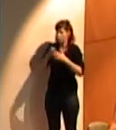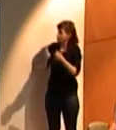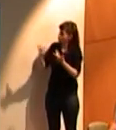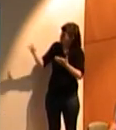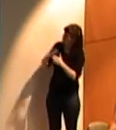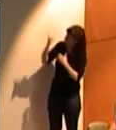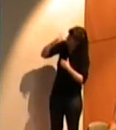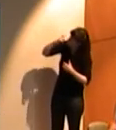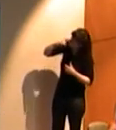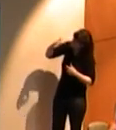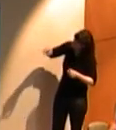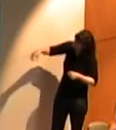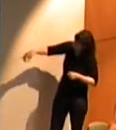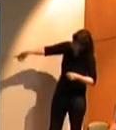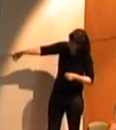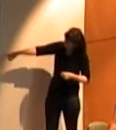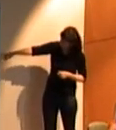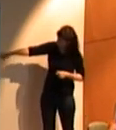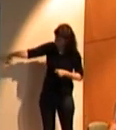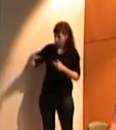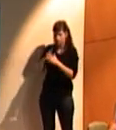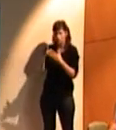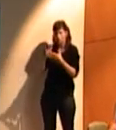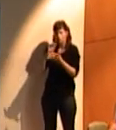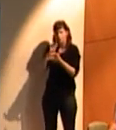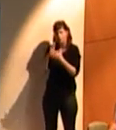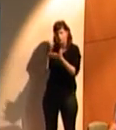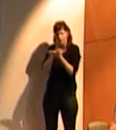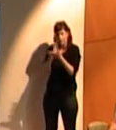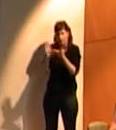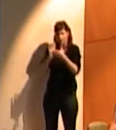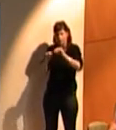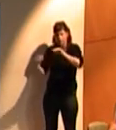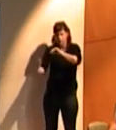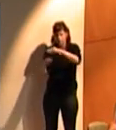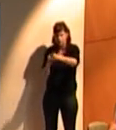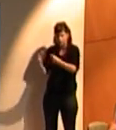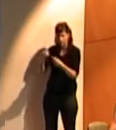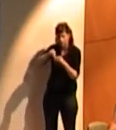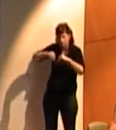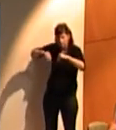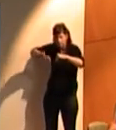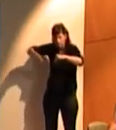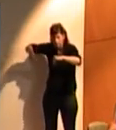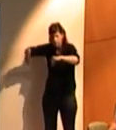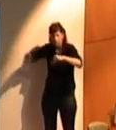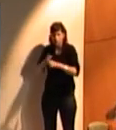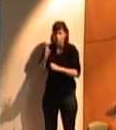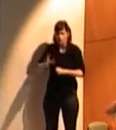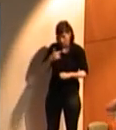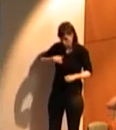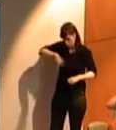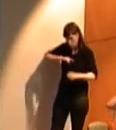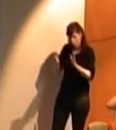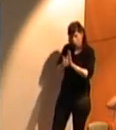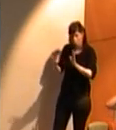organiques. Mais on a travaillé aussi sous forme de maquette. Enfin, ils ont travaillé parce que nous, en fait, on a plus eu un rôle de médiateur et